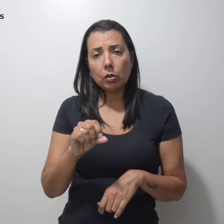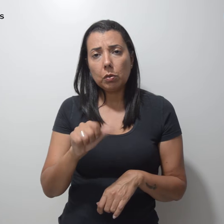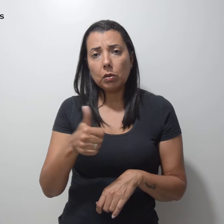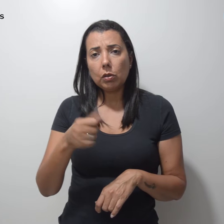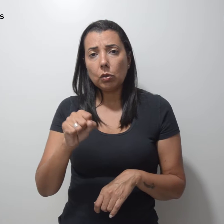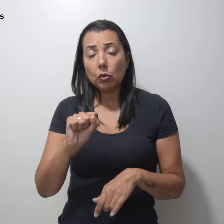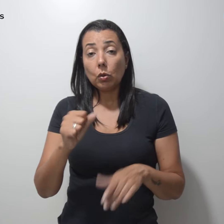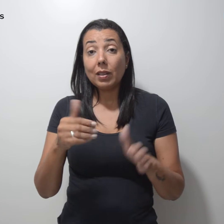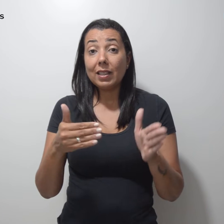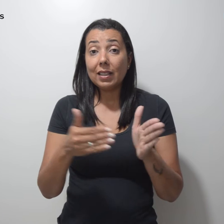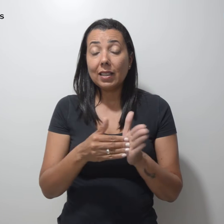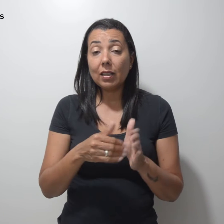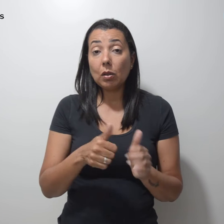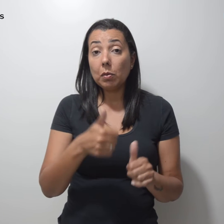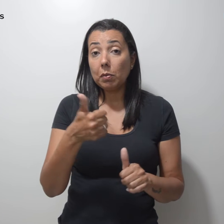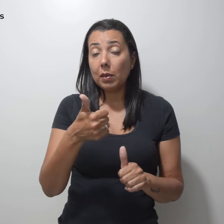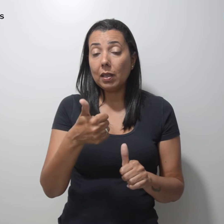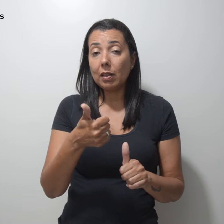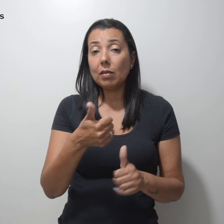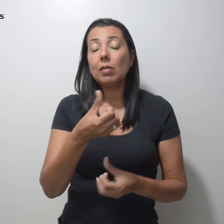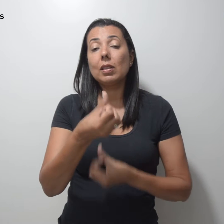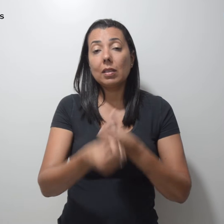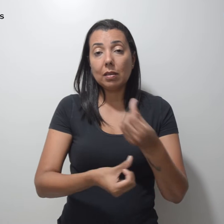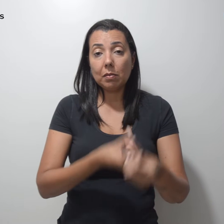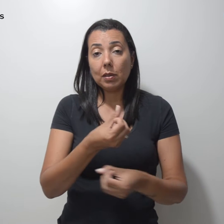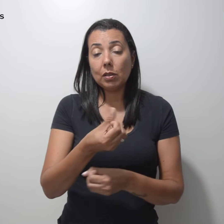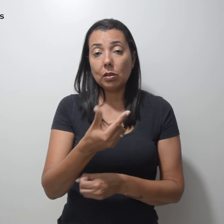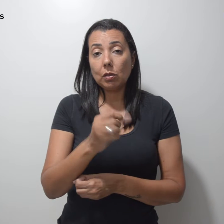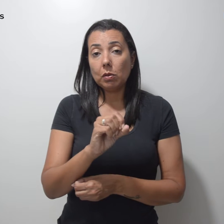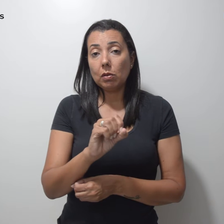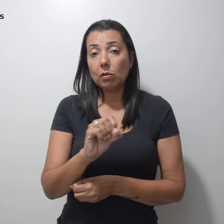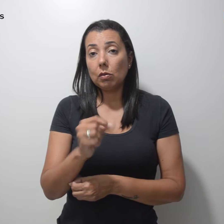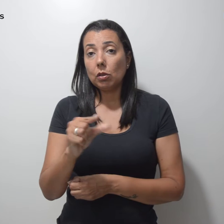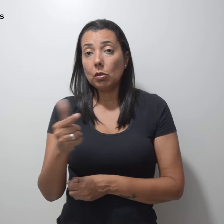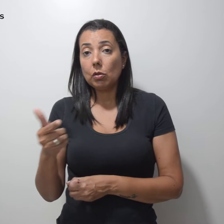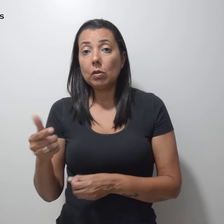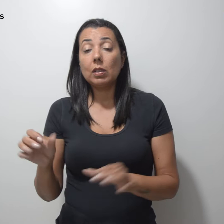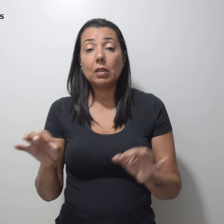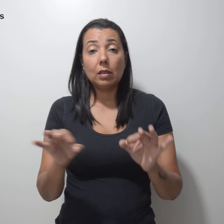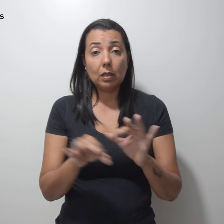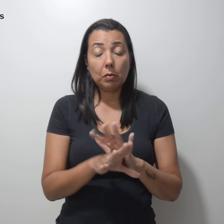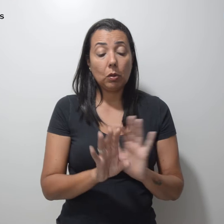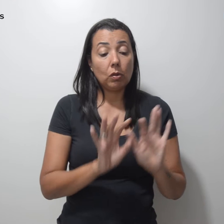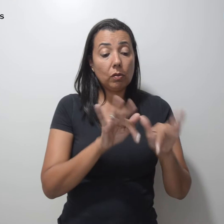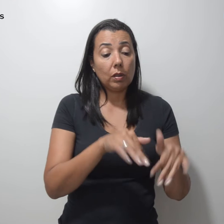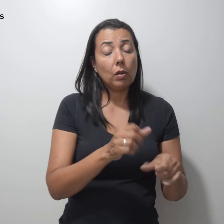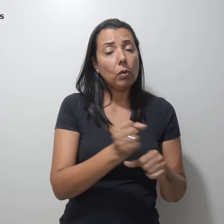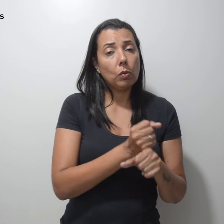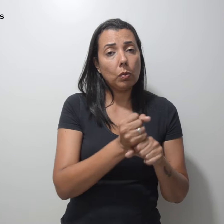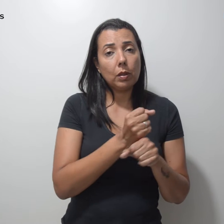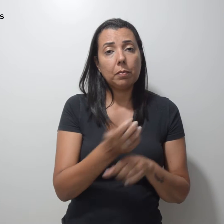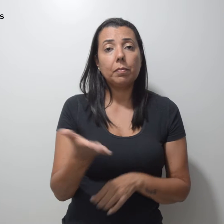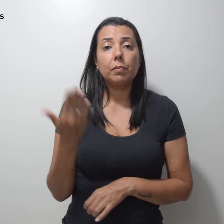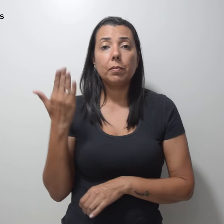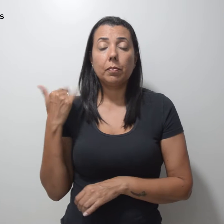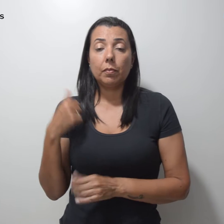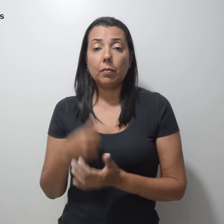até o primeiro semestre de 2022, que acabou no fim do ano passado. Neste